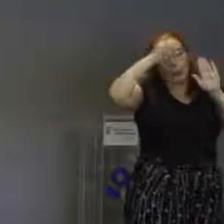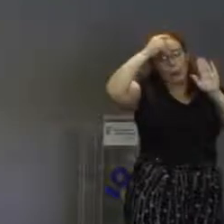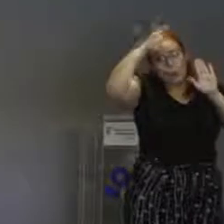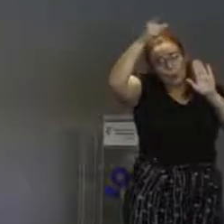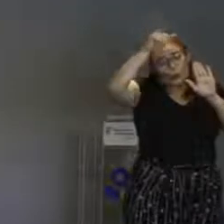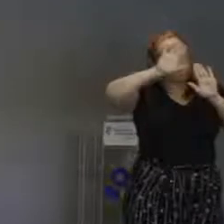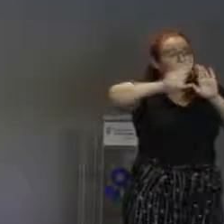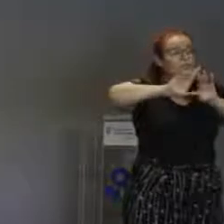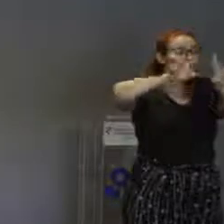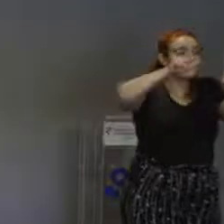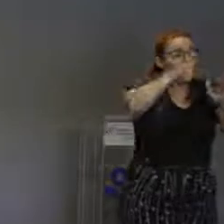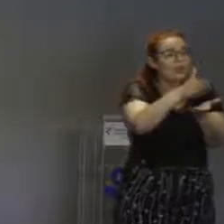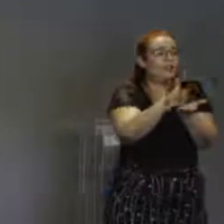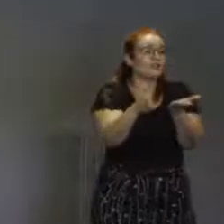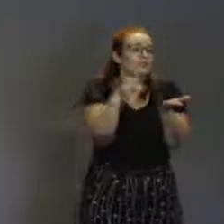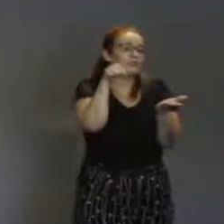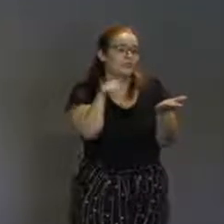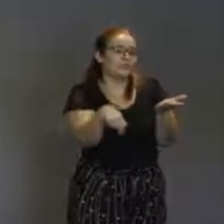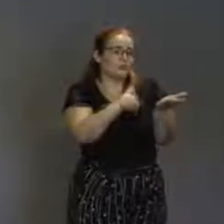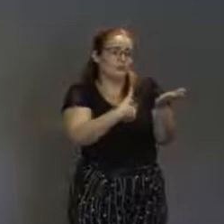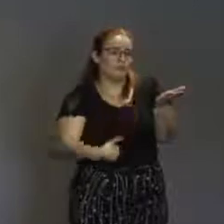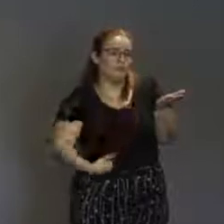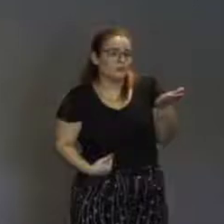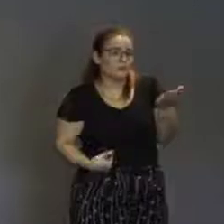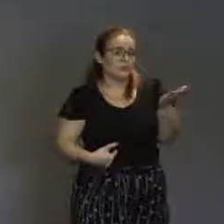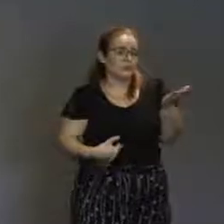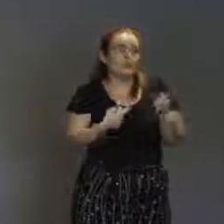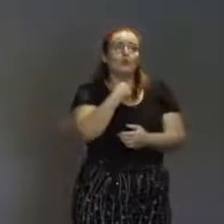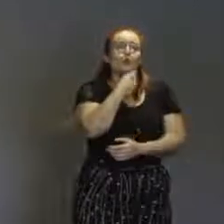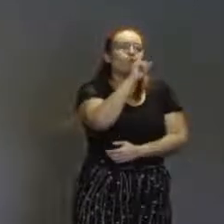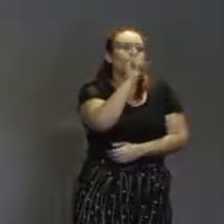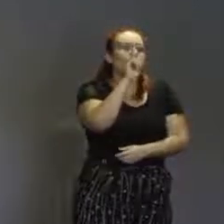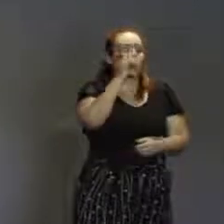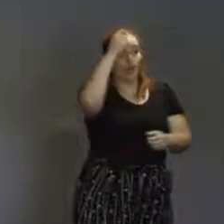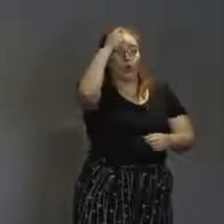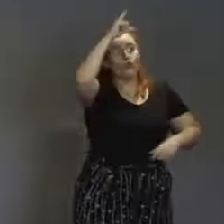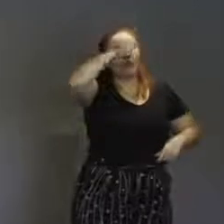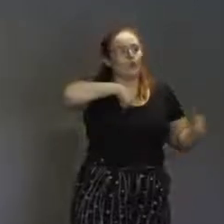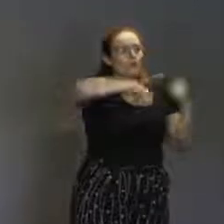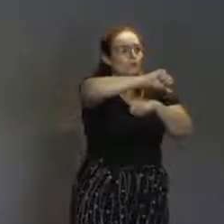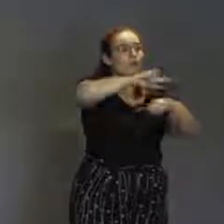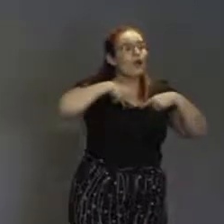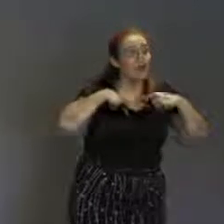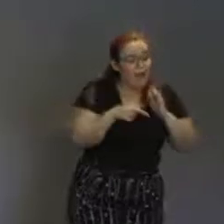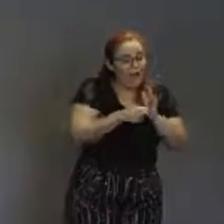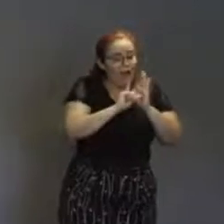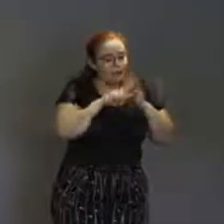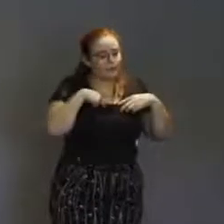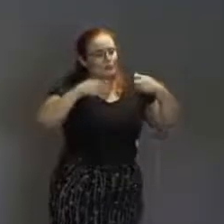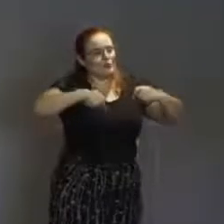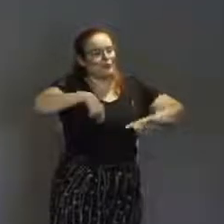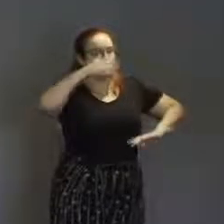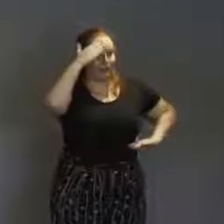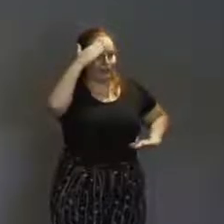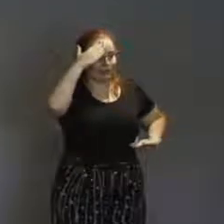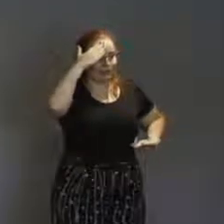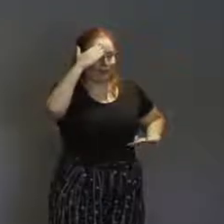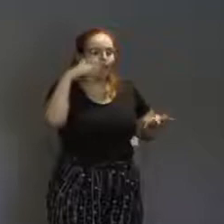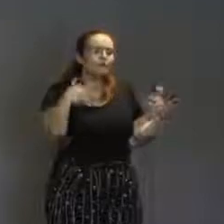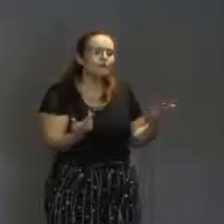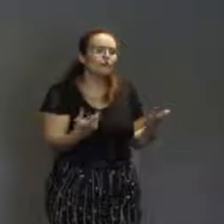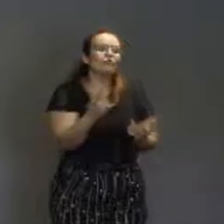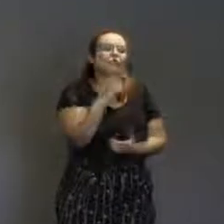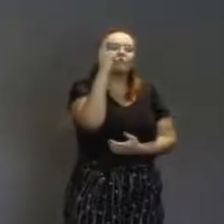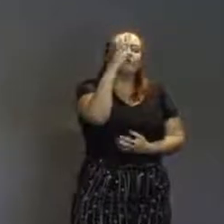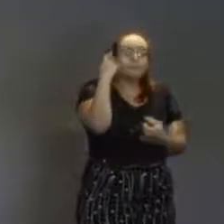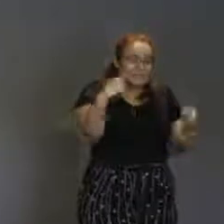cultura do setor público. A gente não pode mudar a cultura sem entendê-la. Falei que a gente não pode mudar a mobilidade sem os dados, que a gente não pode mudar sem entender como é que as